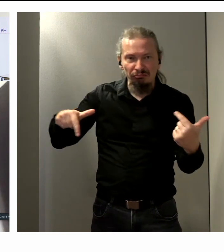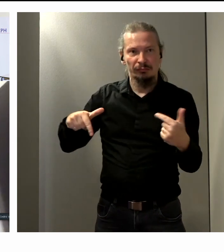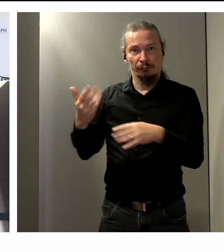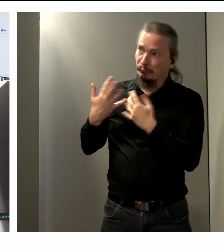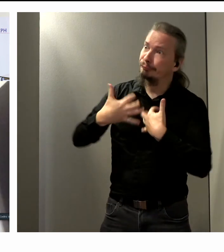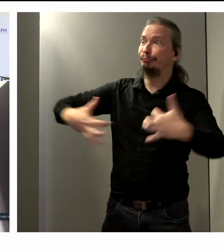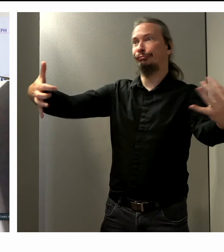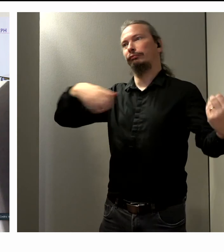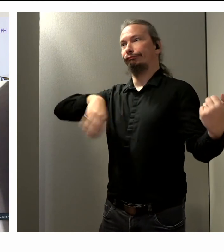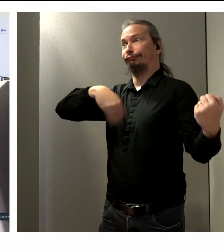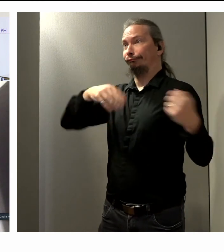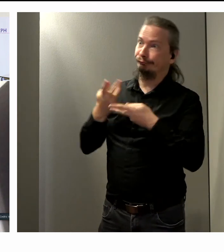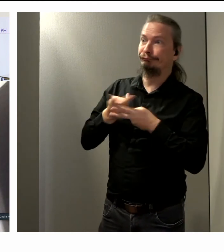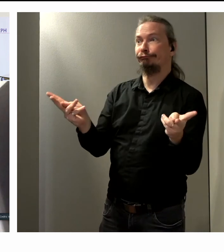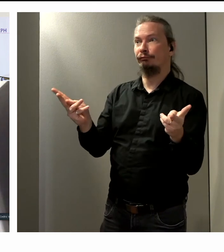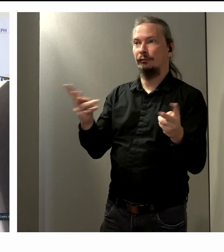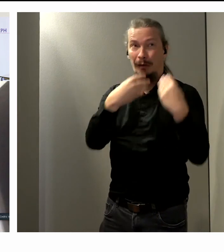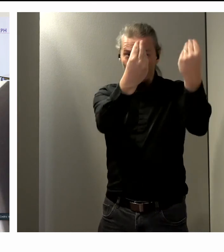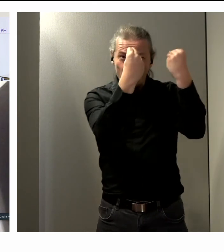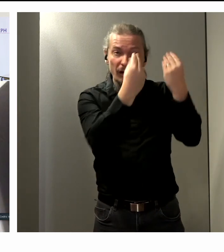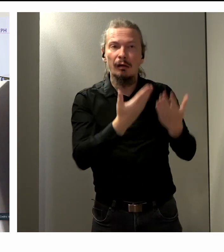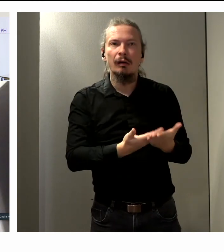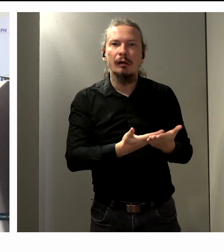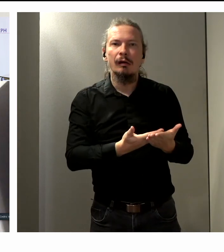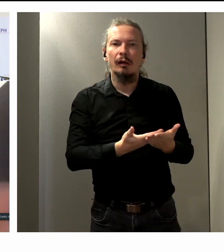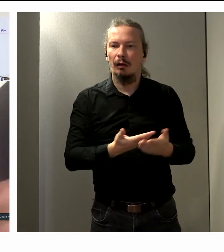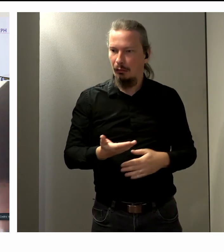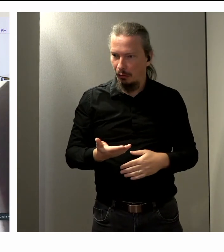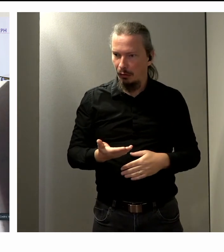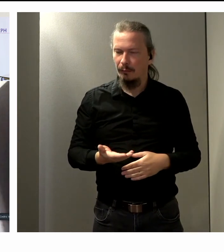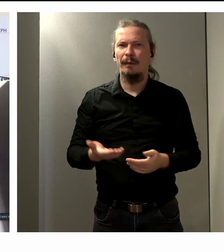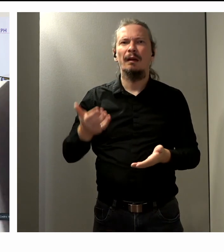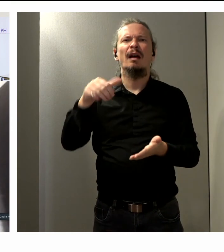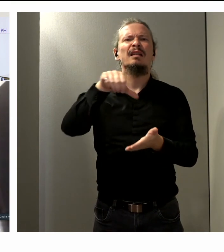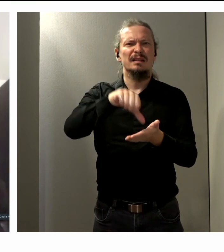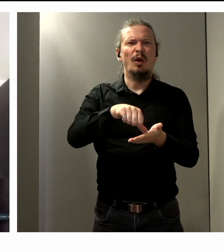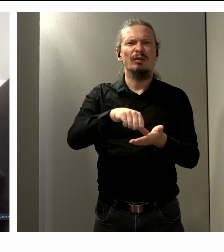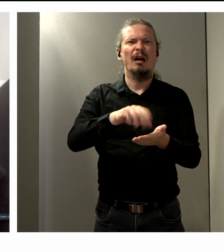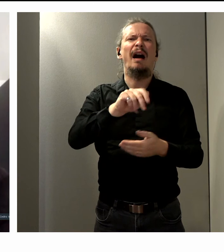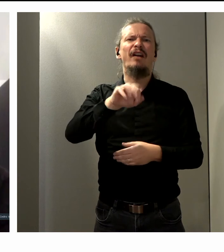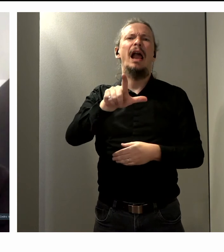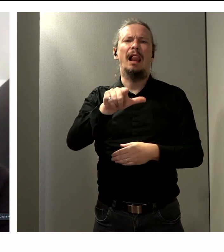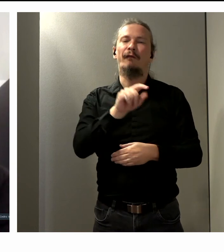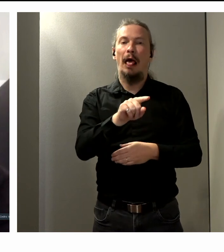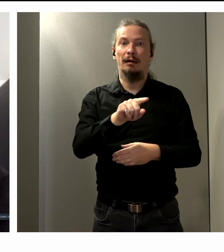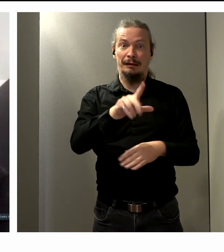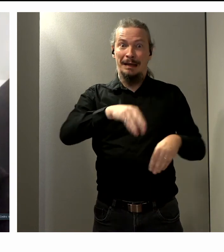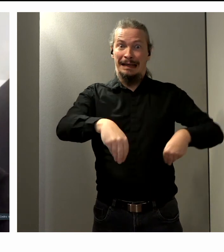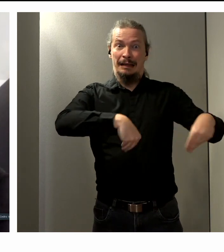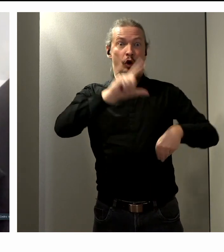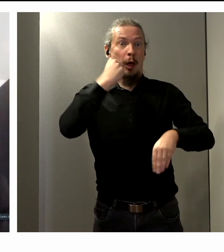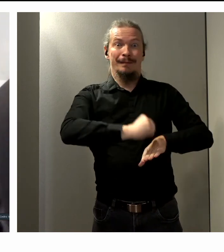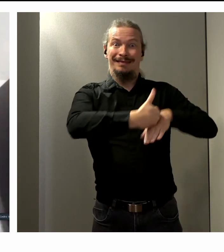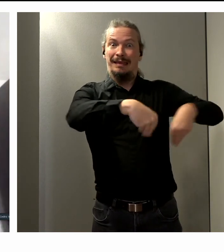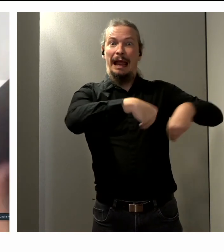cours. Et je me souviens de cette vision, le centre Raphaël, pardon, pas Gabriel, du directeur du centre à la suite